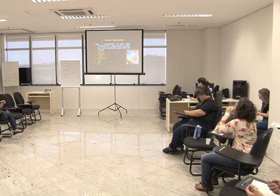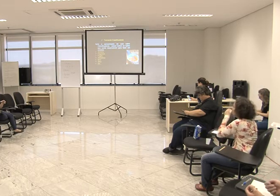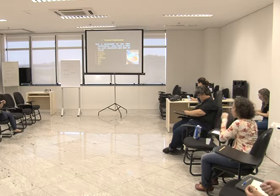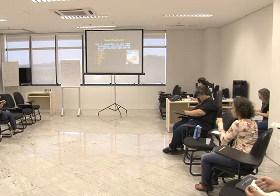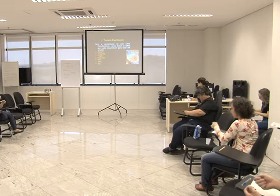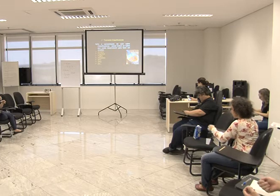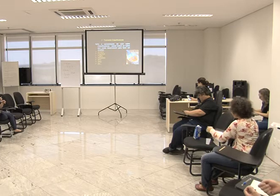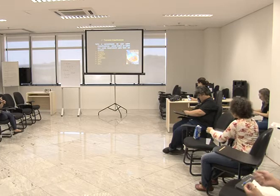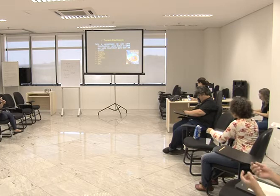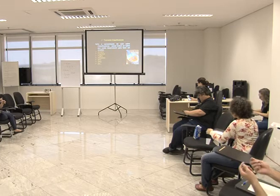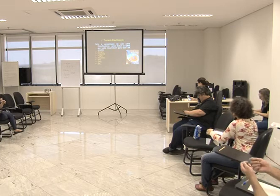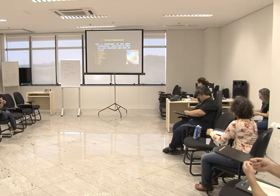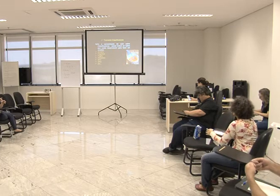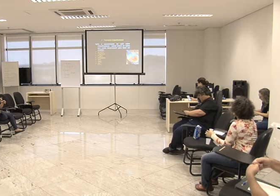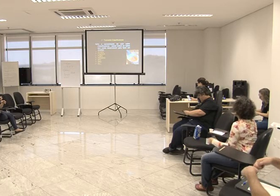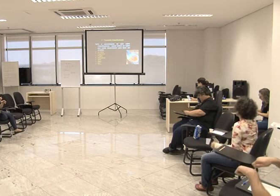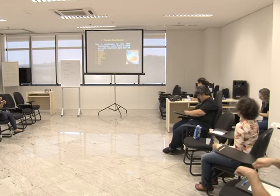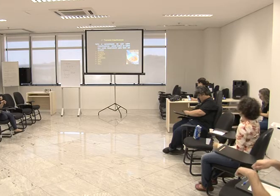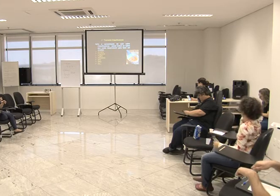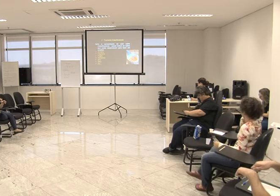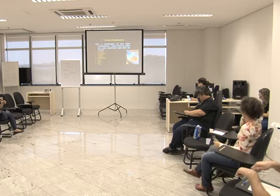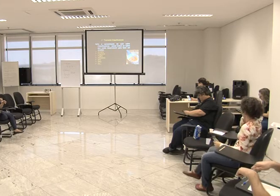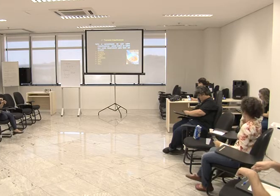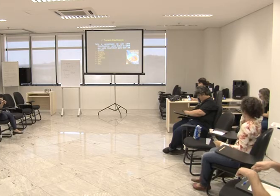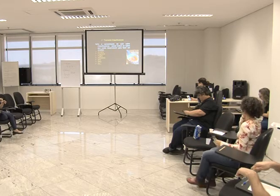A Liane já comeu a parada, velho.